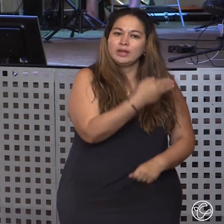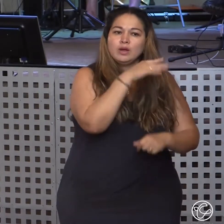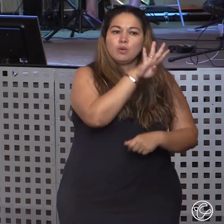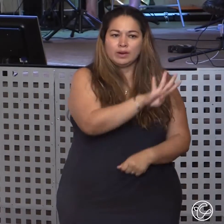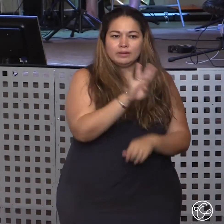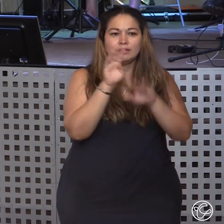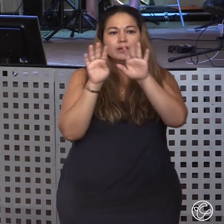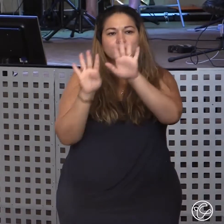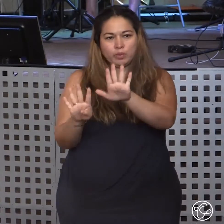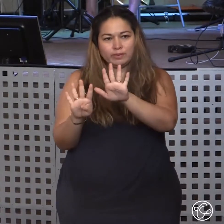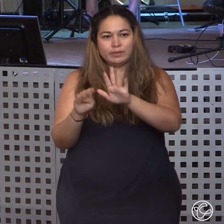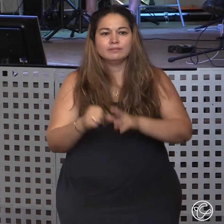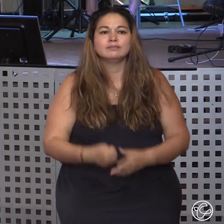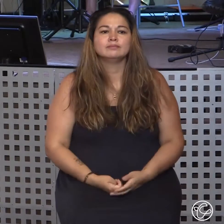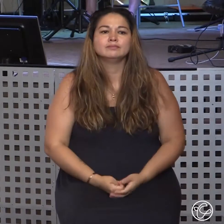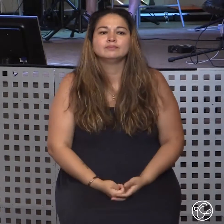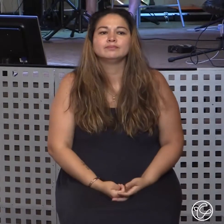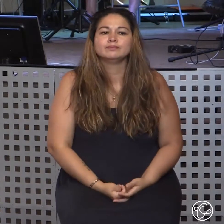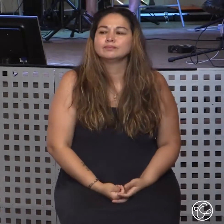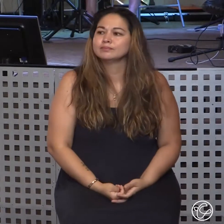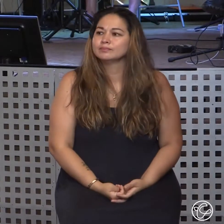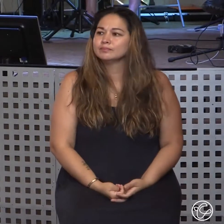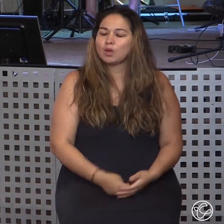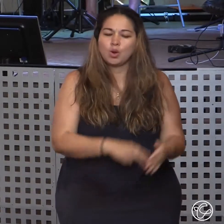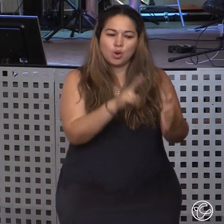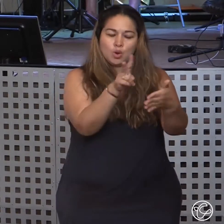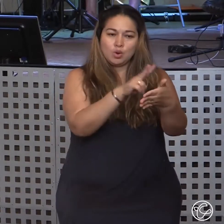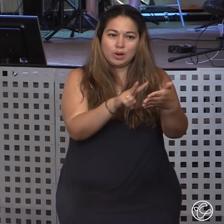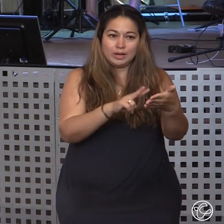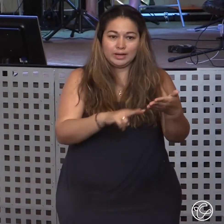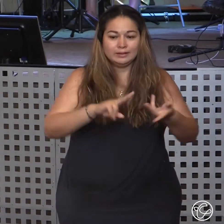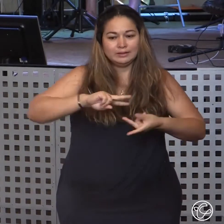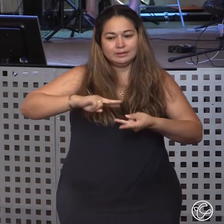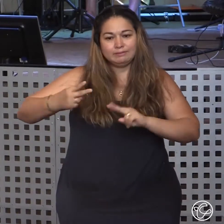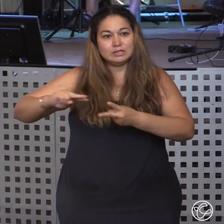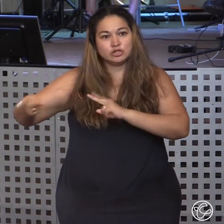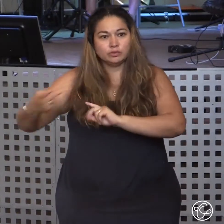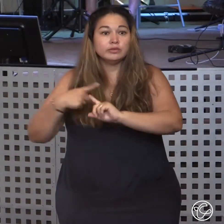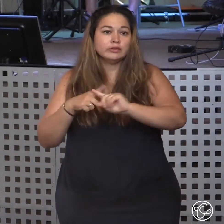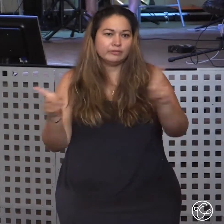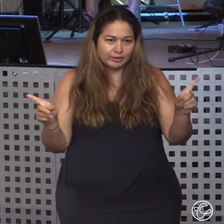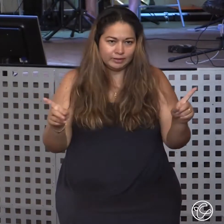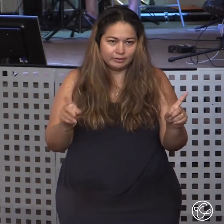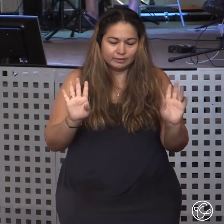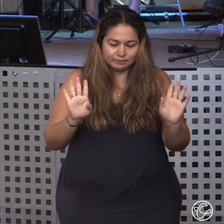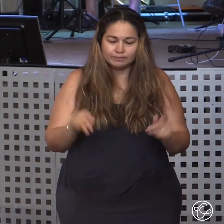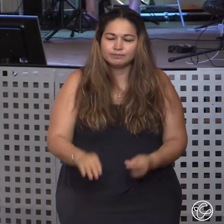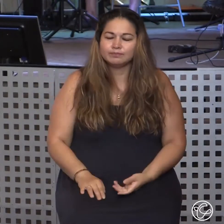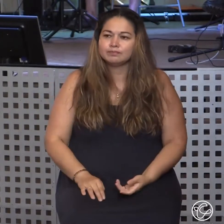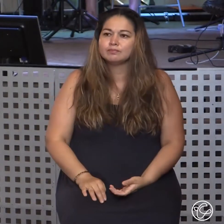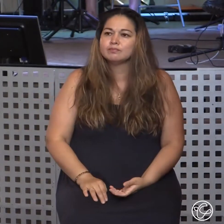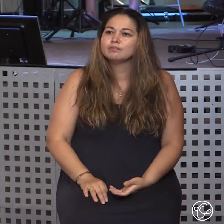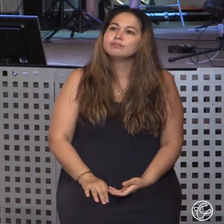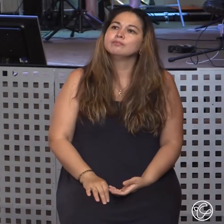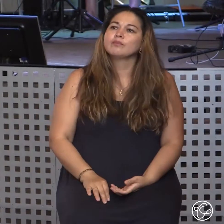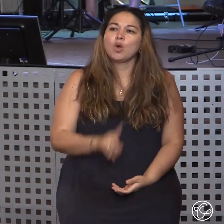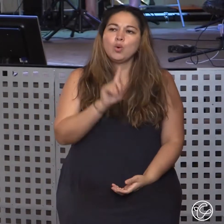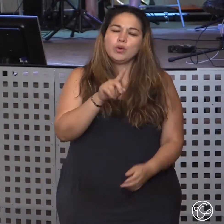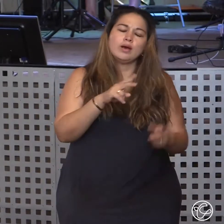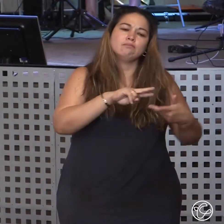49. Y esto sí lo voy a leer en dos versiones distintas, en la del 60, Reina Valera, y en